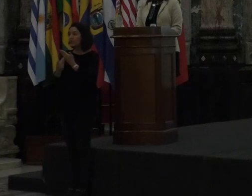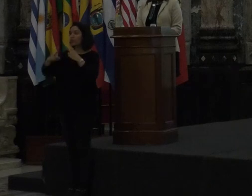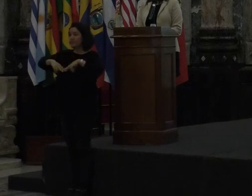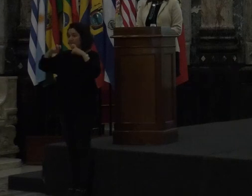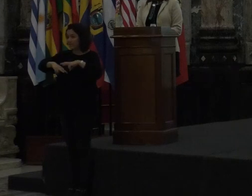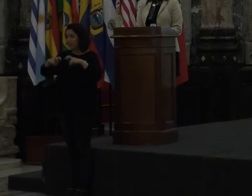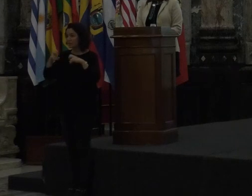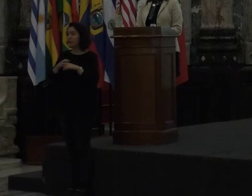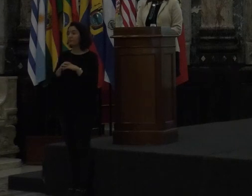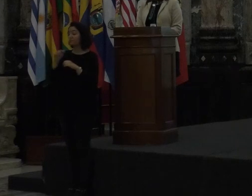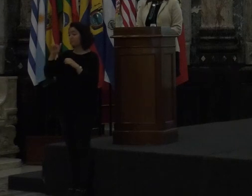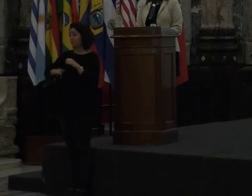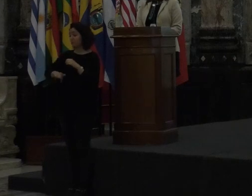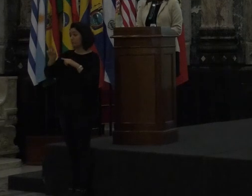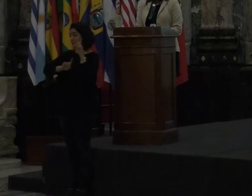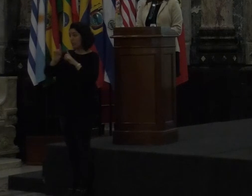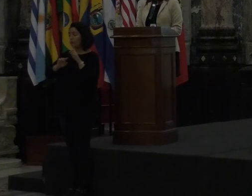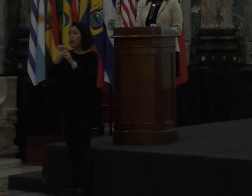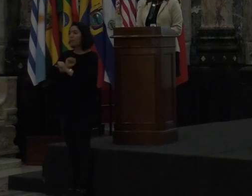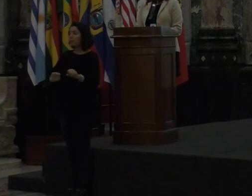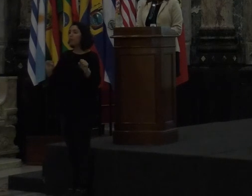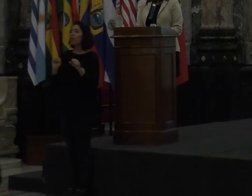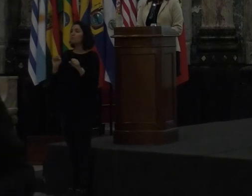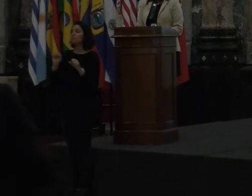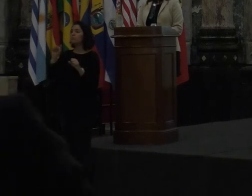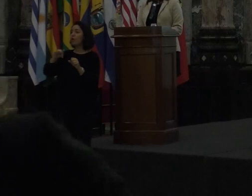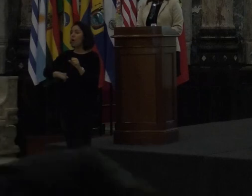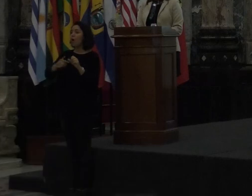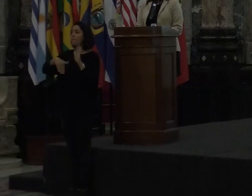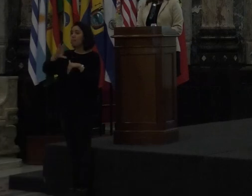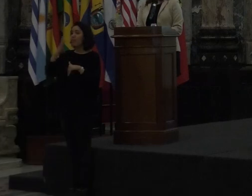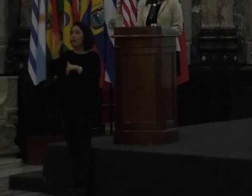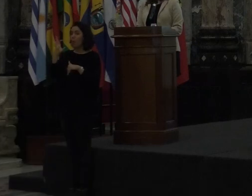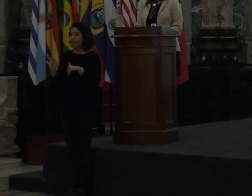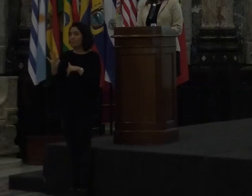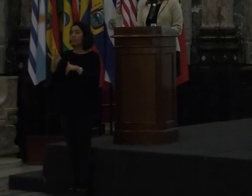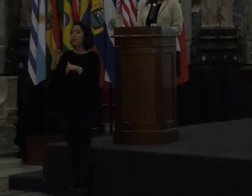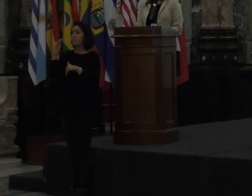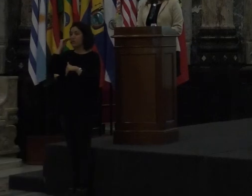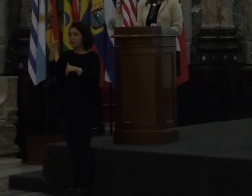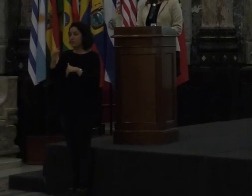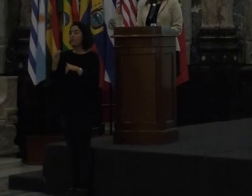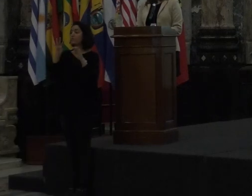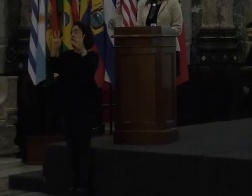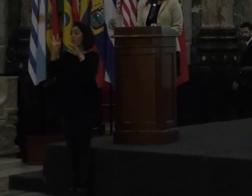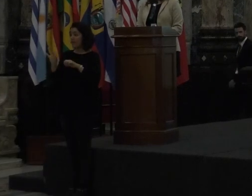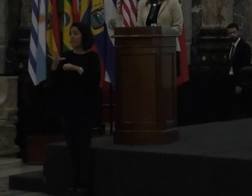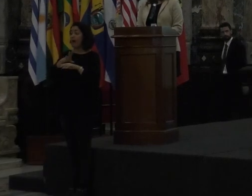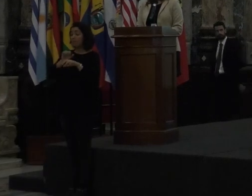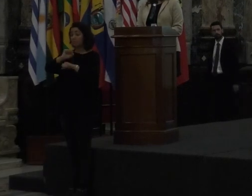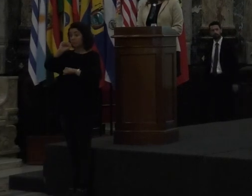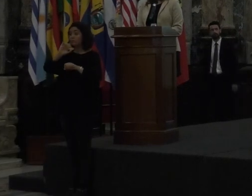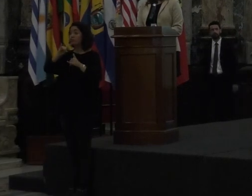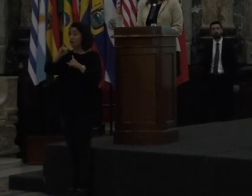transformación académica de la Facultad ha permitido contar hoy con 40 docentes con titulación de doctor, 90 con título de